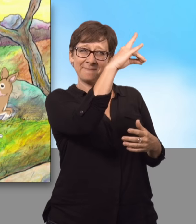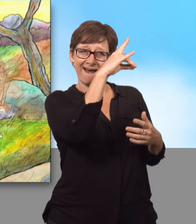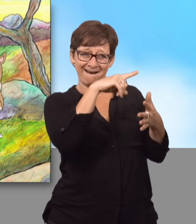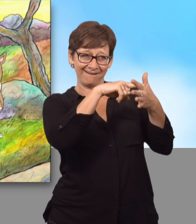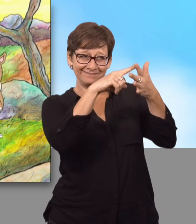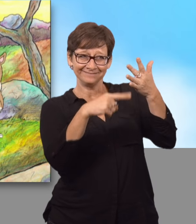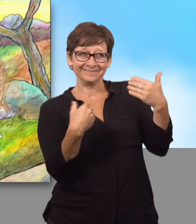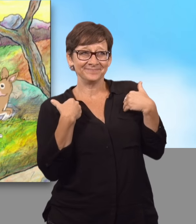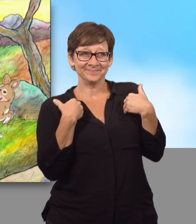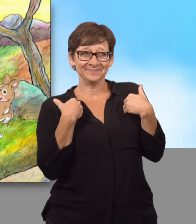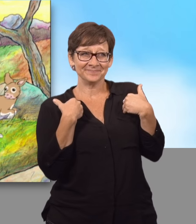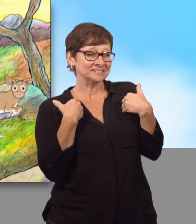así.